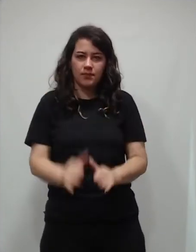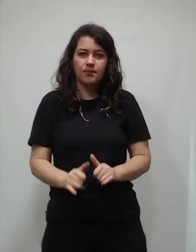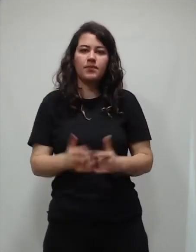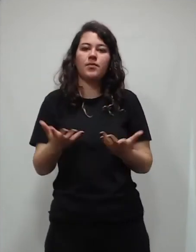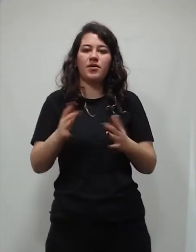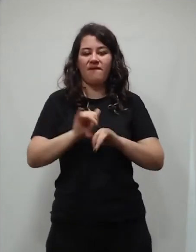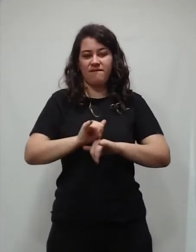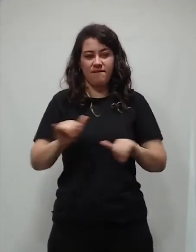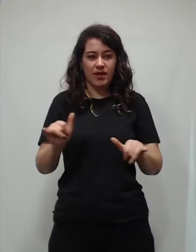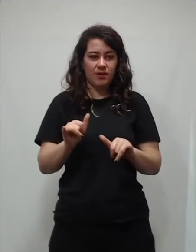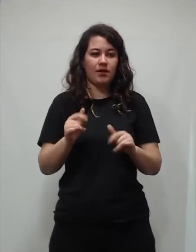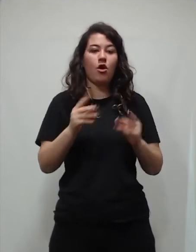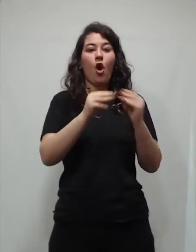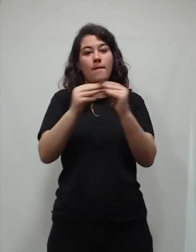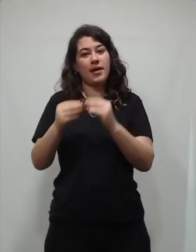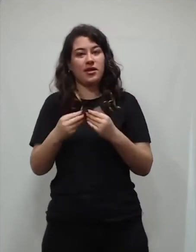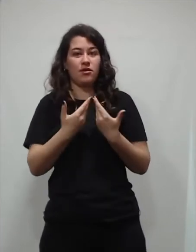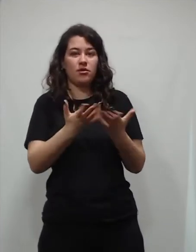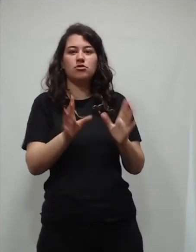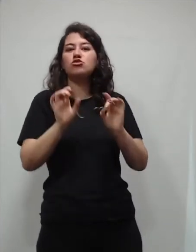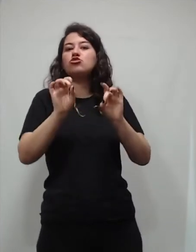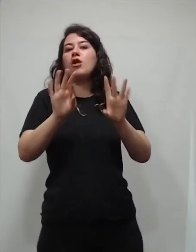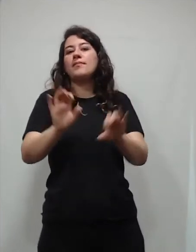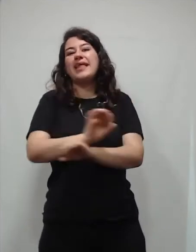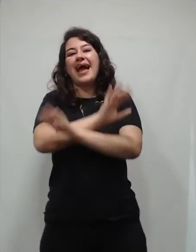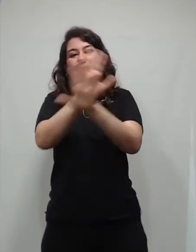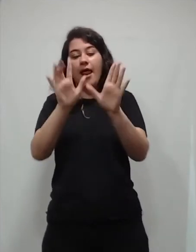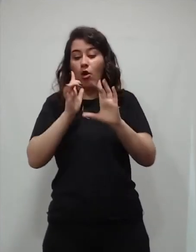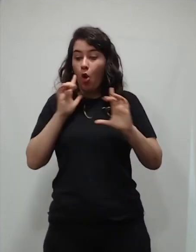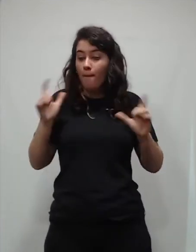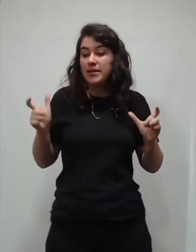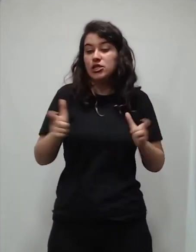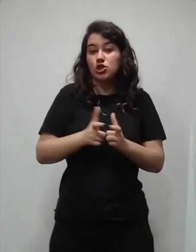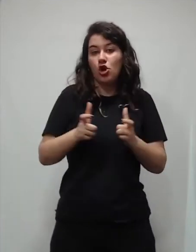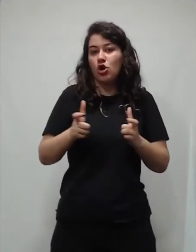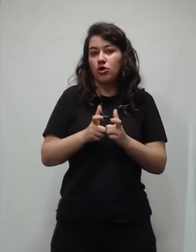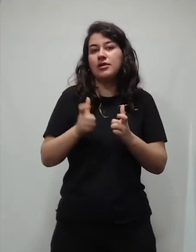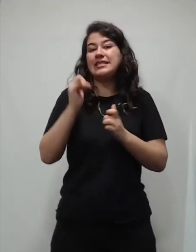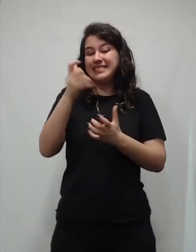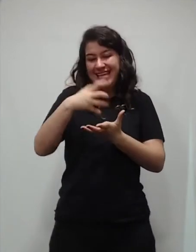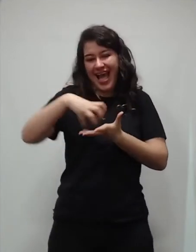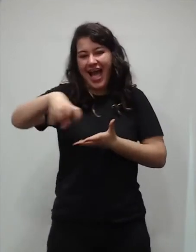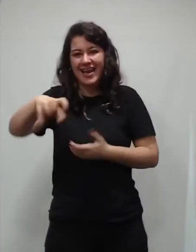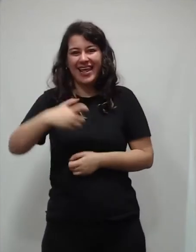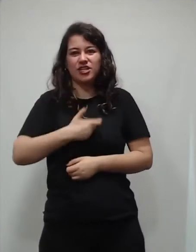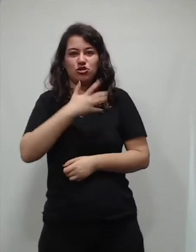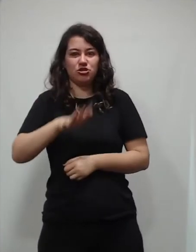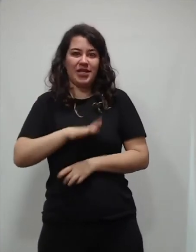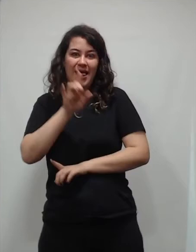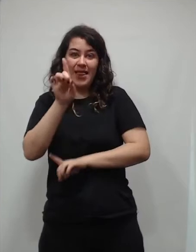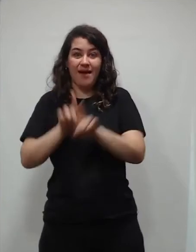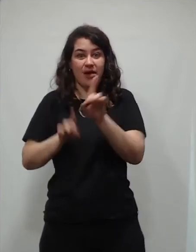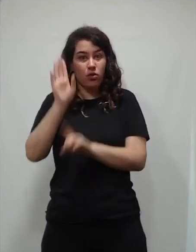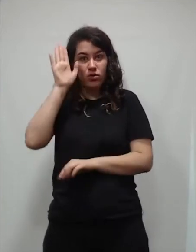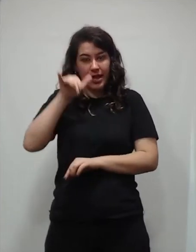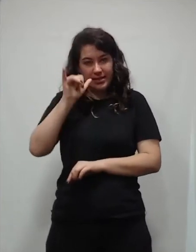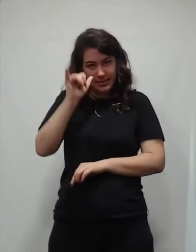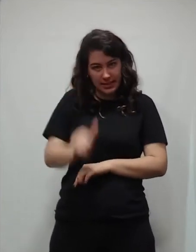Bueno, dejo por hablar lo que con los compañeros. Solo aclarar, la comisión, sí, el área social de la